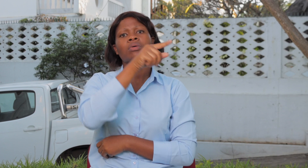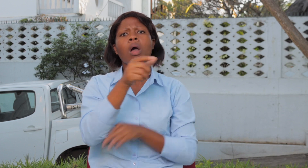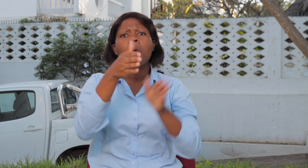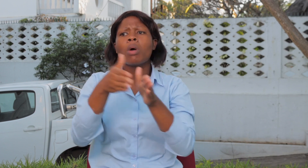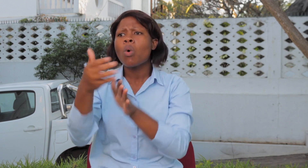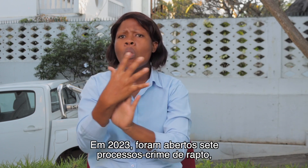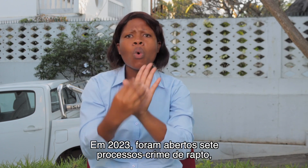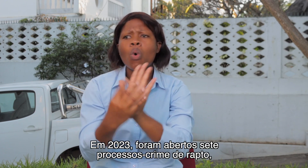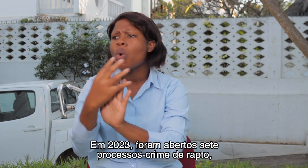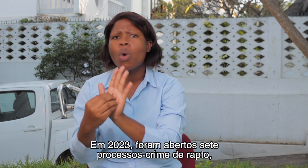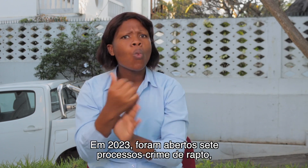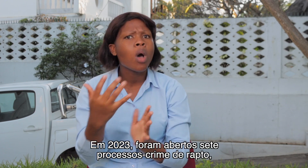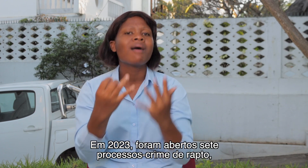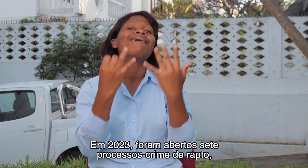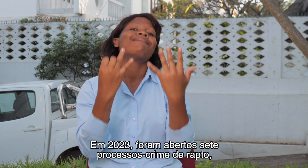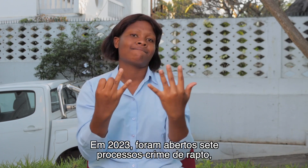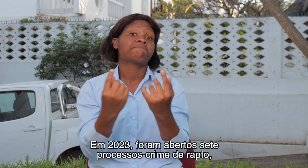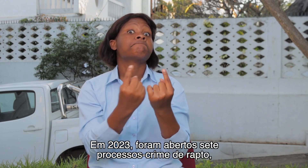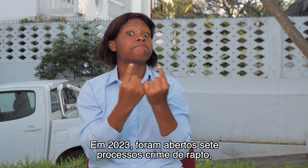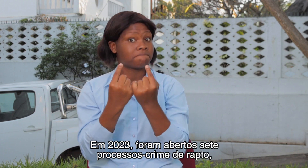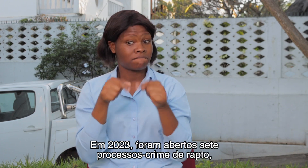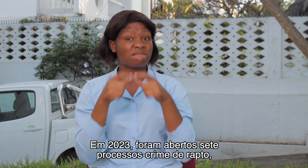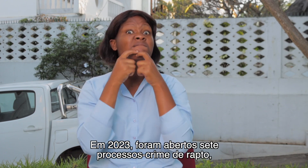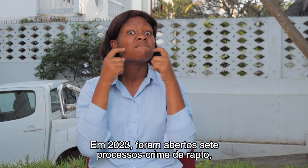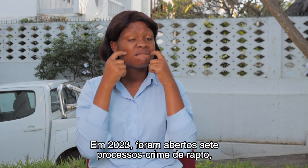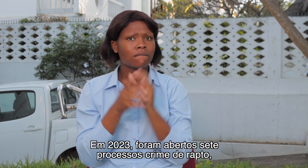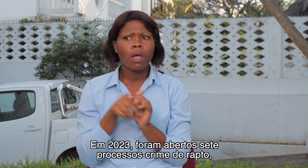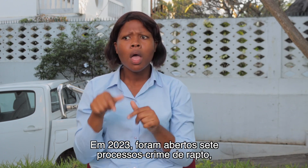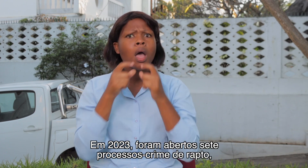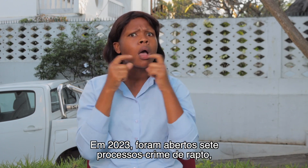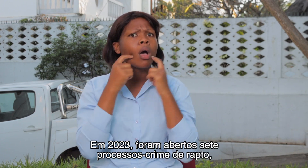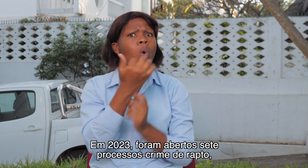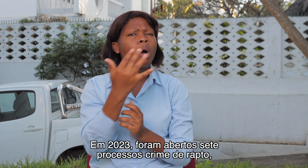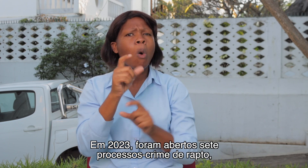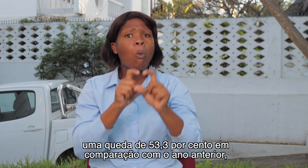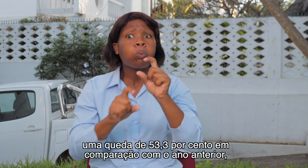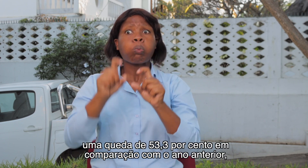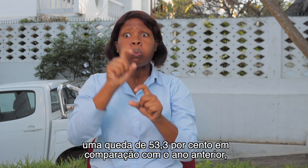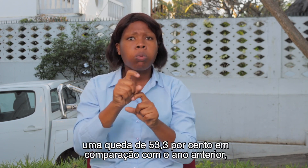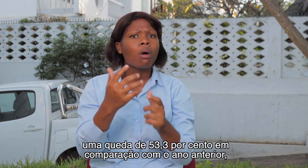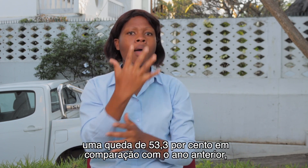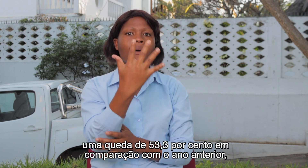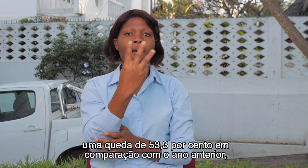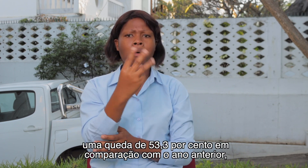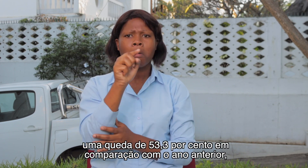Em 2023, foram abertos sete processos de crime de rapto, uma queda de 53